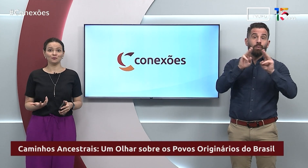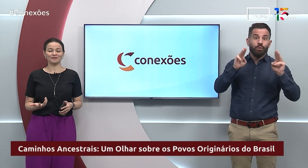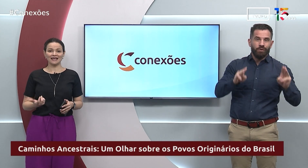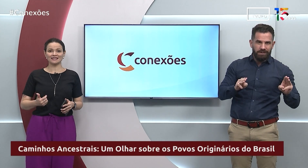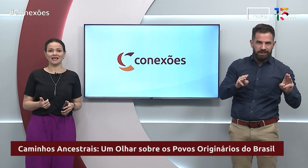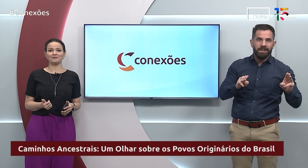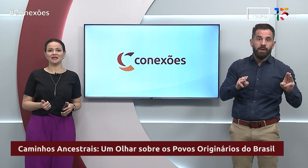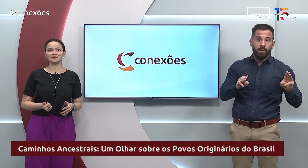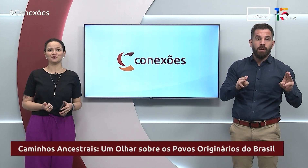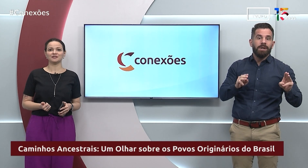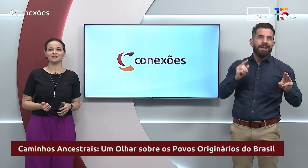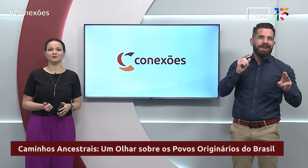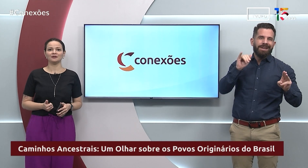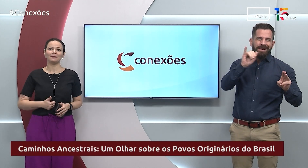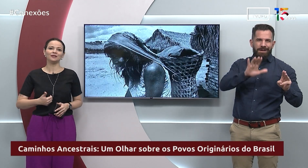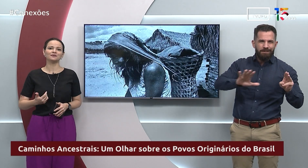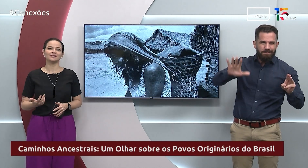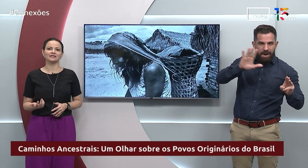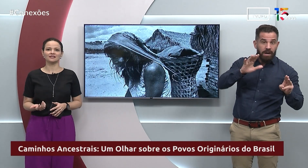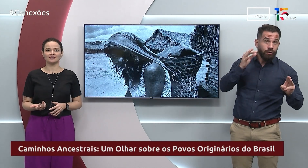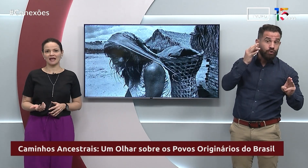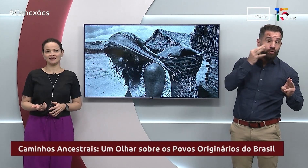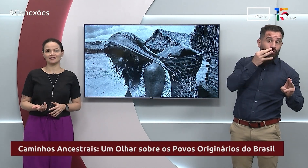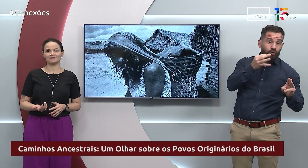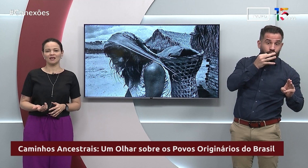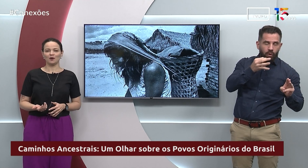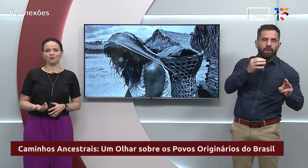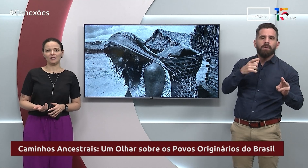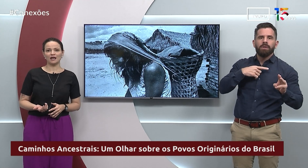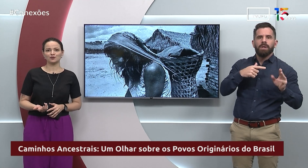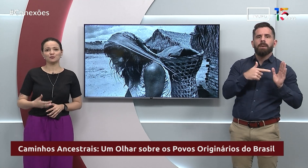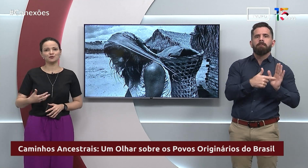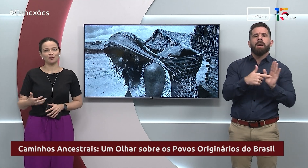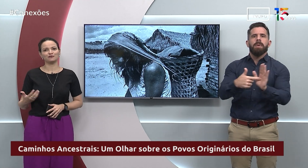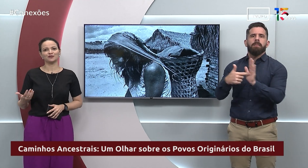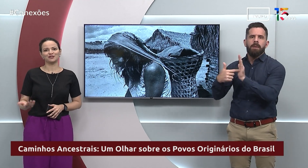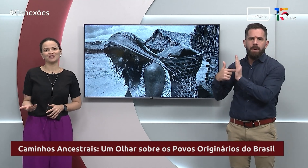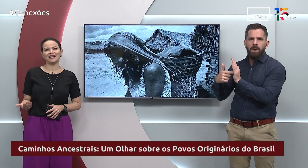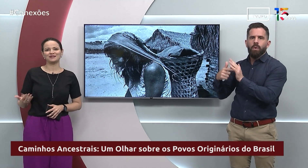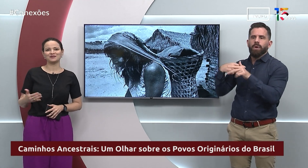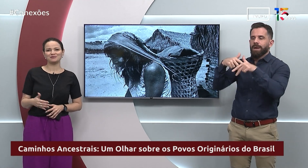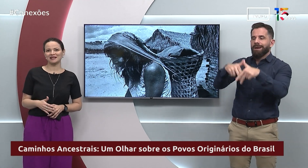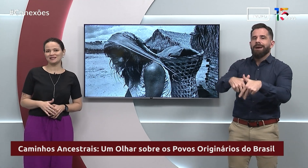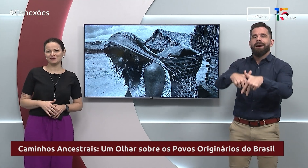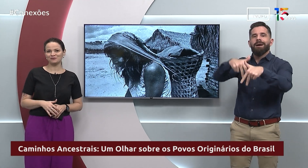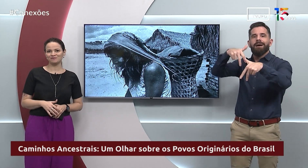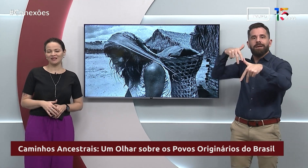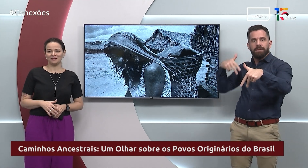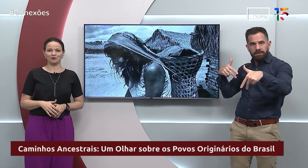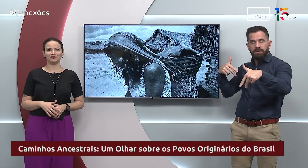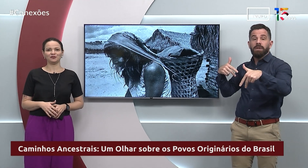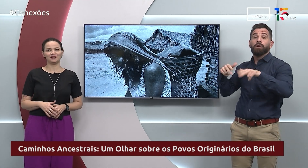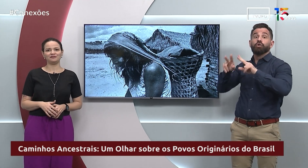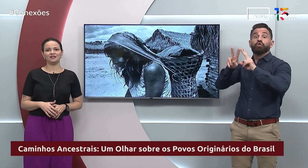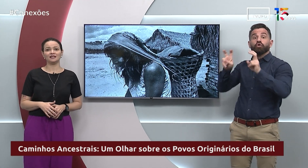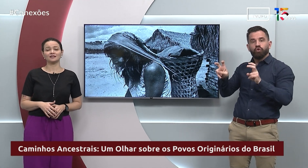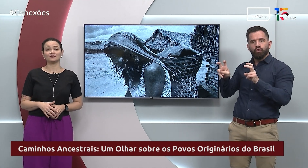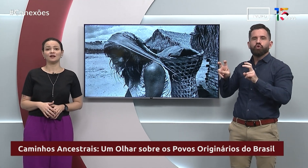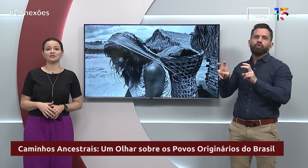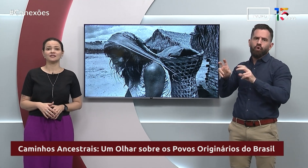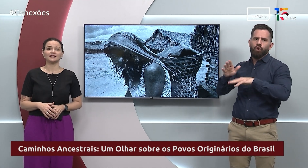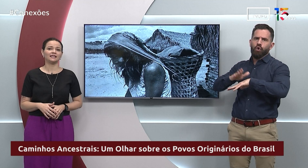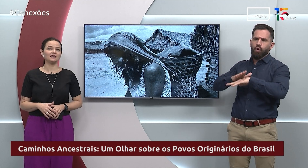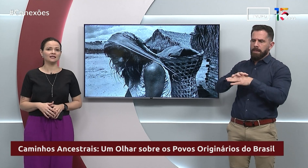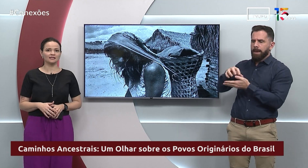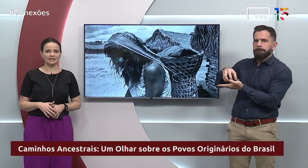do Som recebe a exposição Caminhos Ancestrais, um olhar sobre os povos originários do Brasil, com fotografias